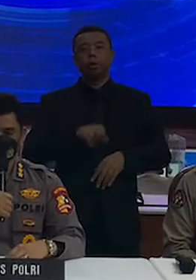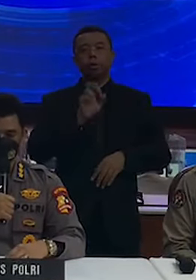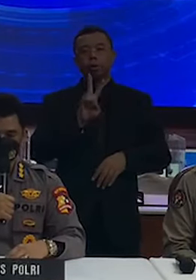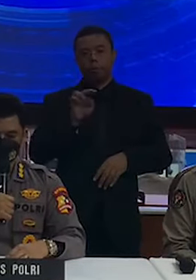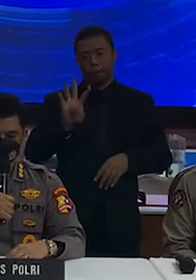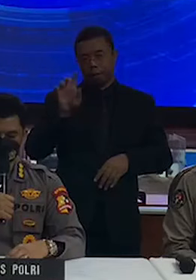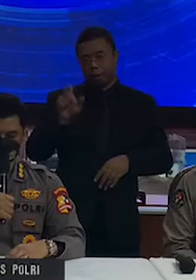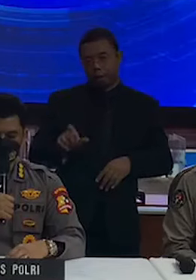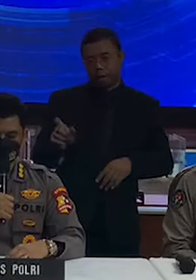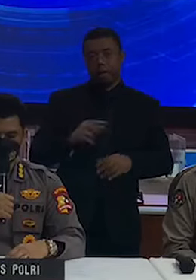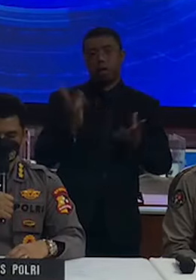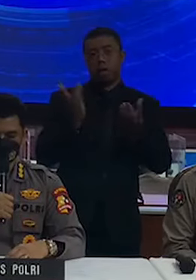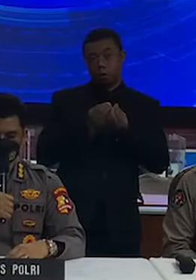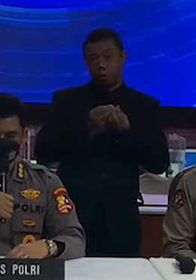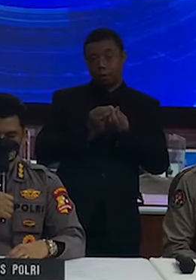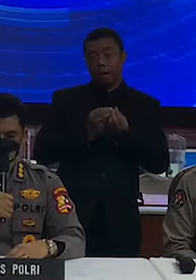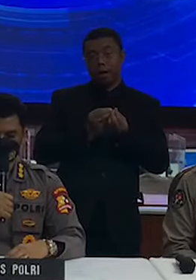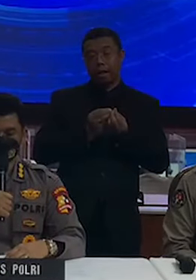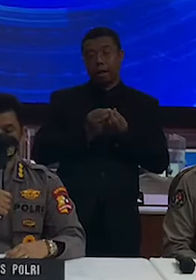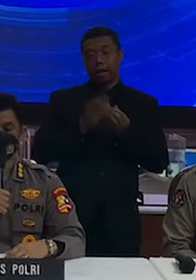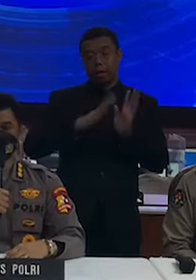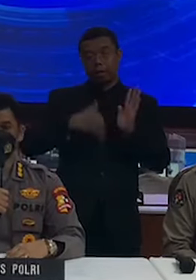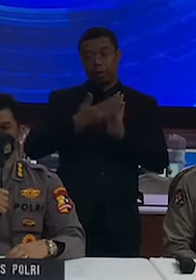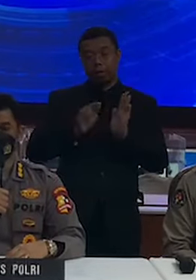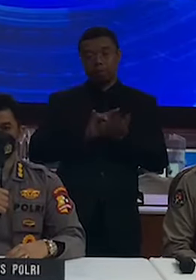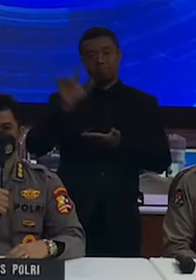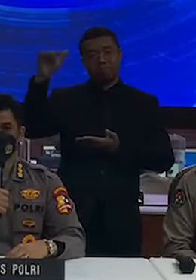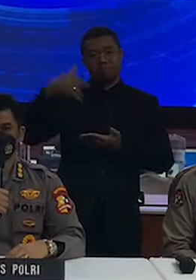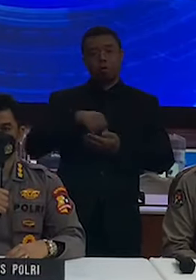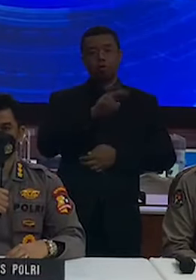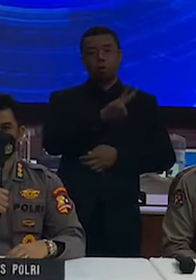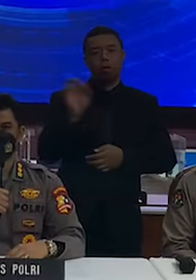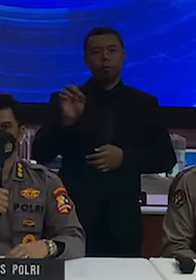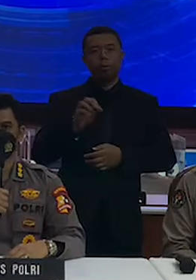329.024 orang. Dari jumlah kendaraan udara